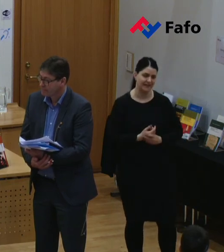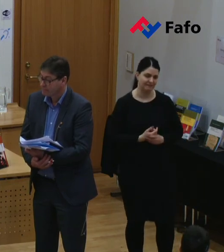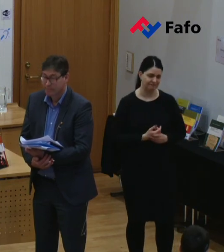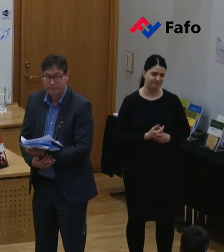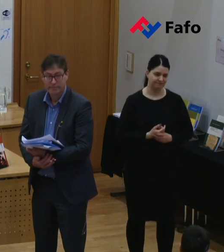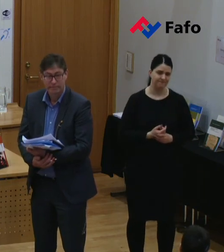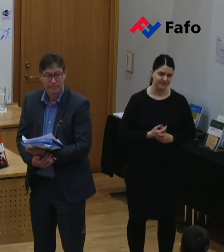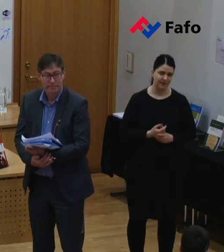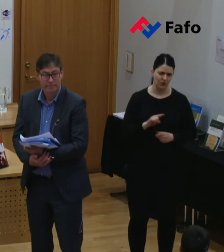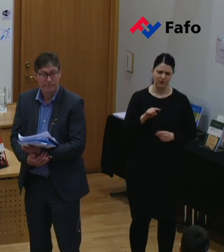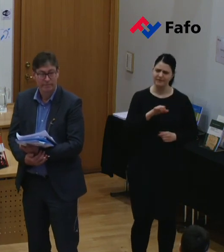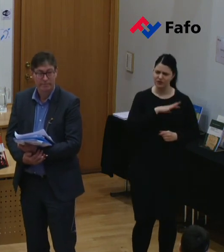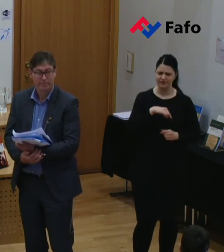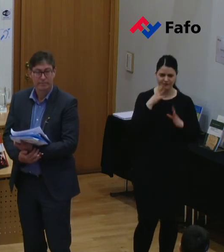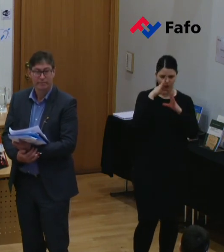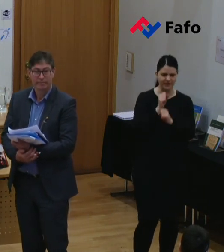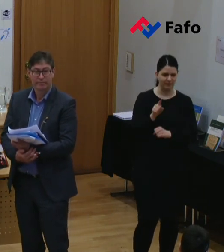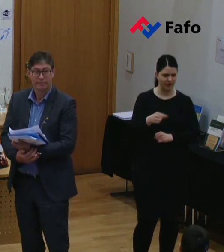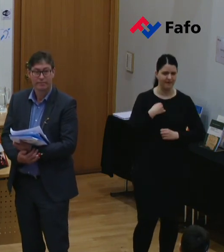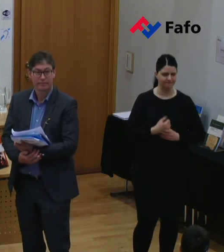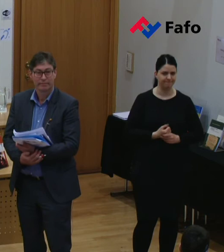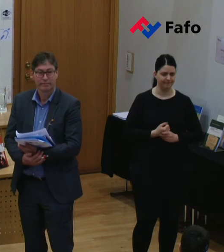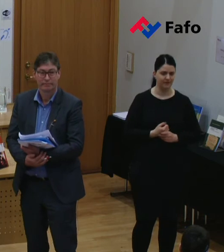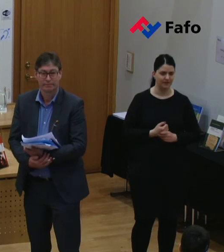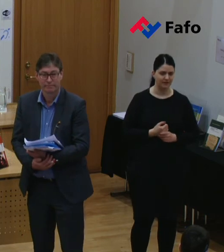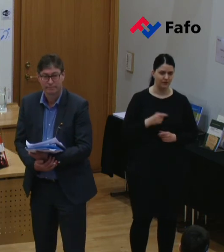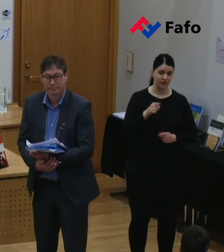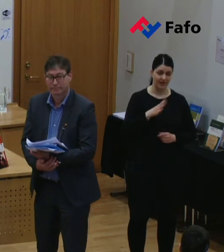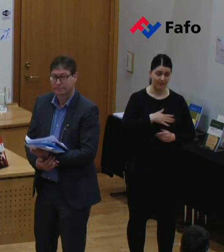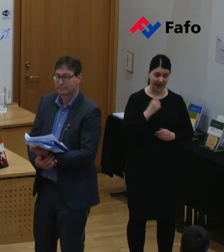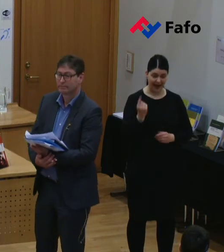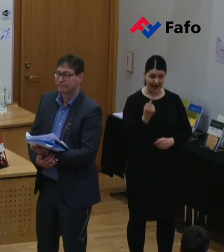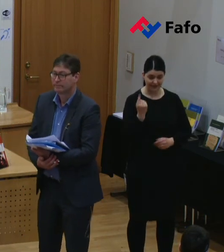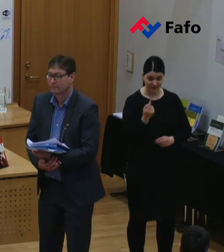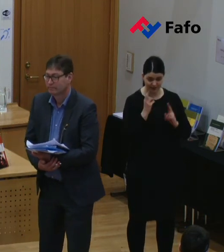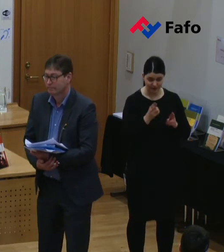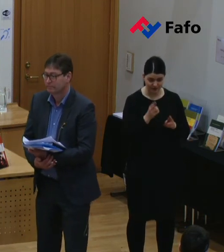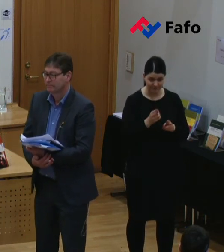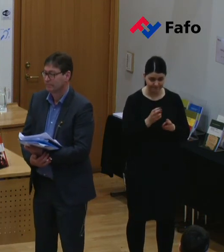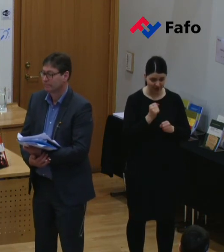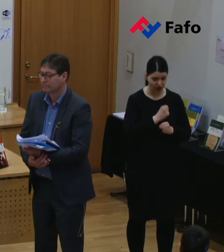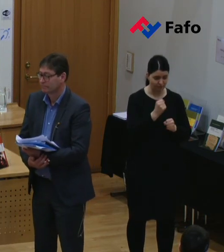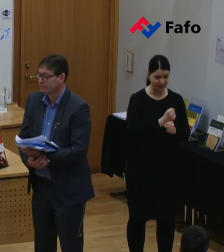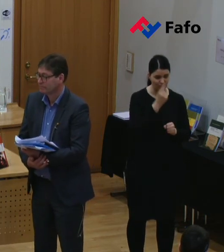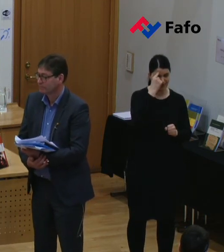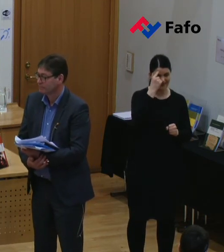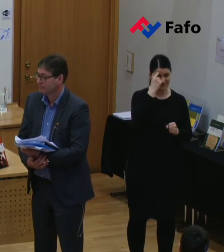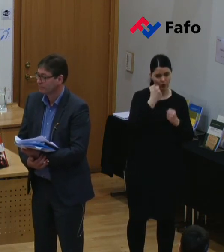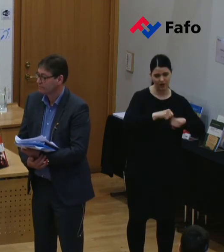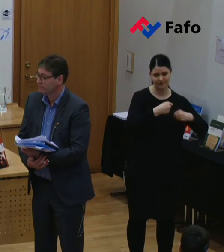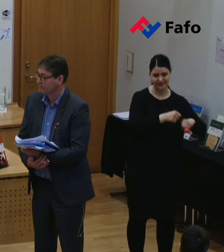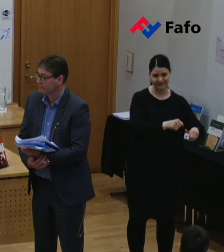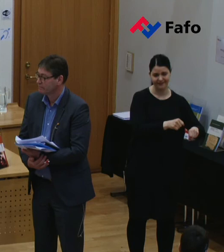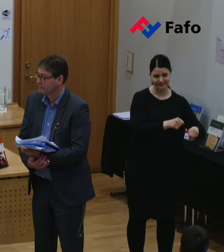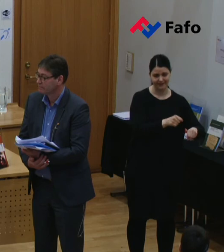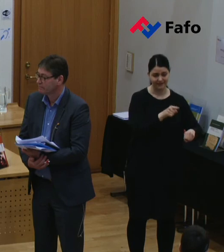jeg vi skal fokusere mye på. Også det her med ensomhet, arbeid og meningsfullt aktivitet, det var